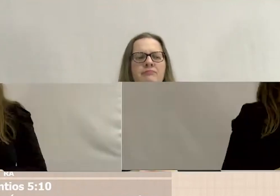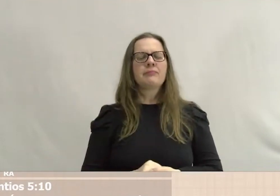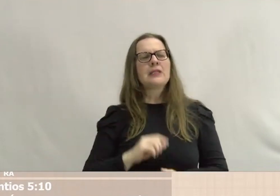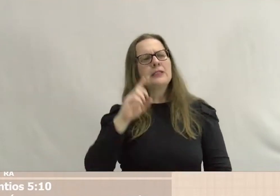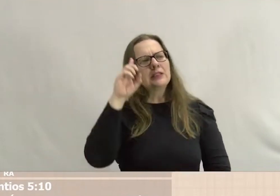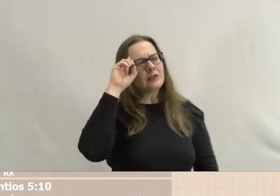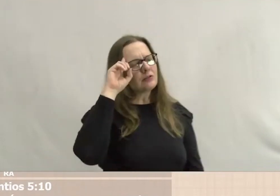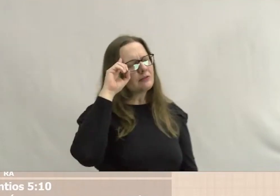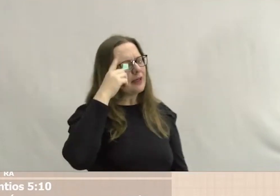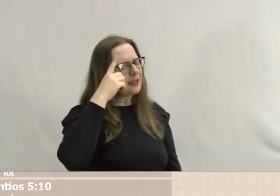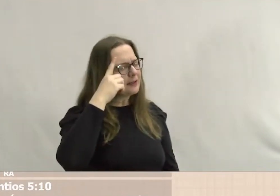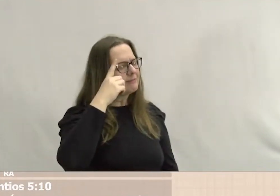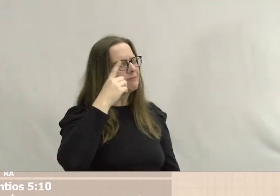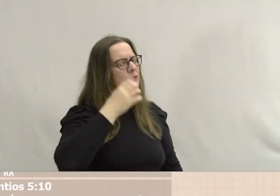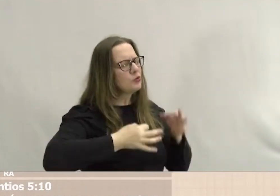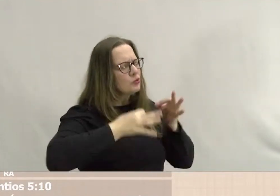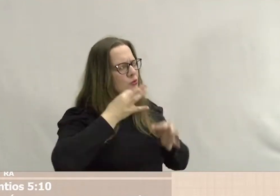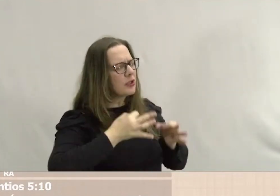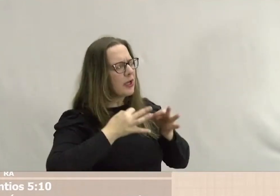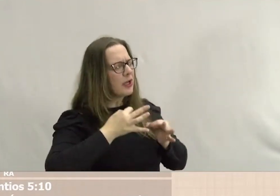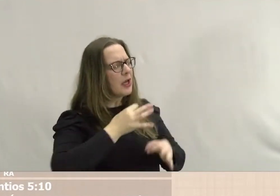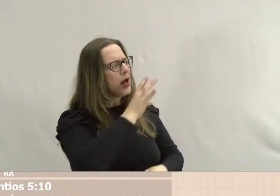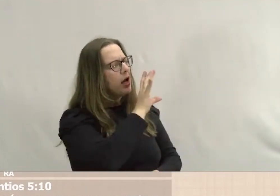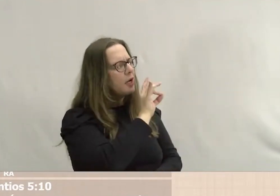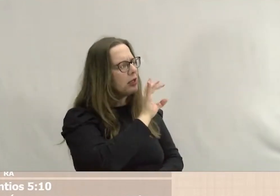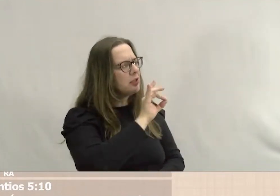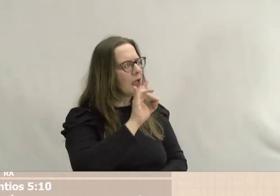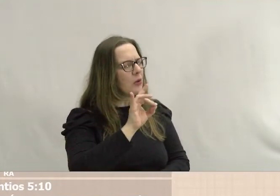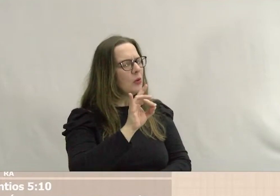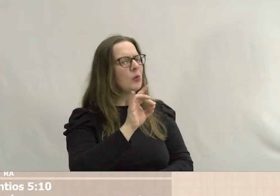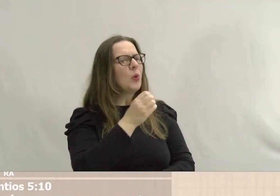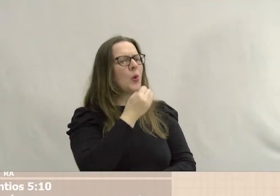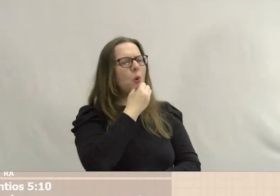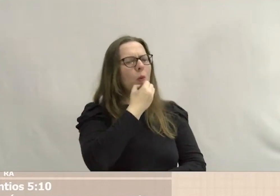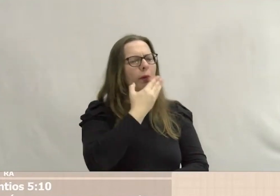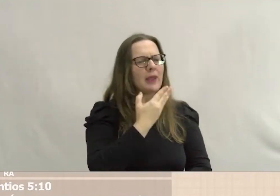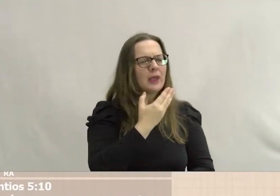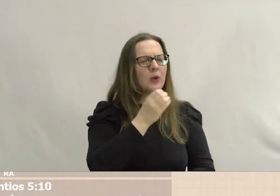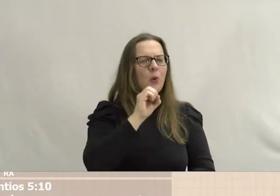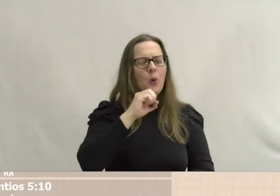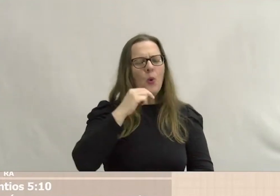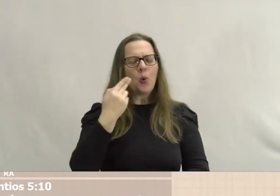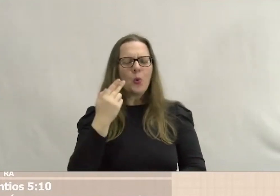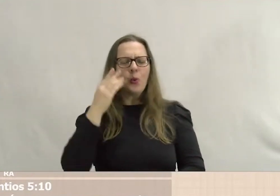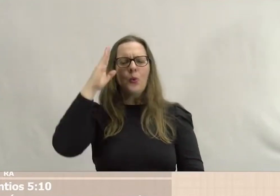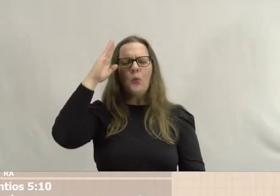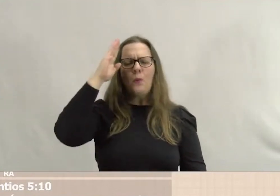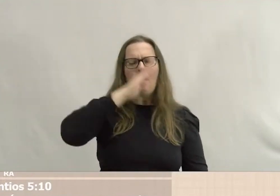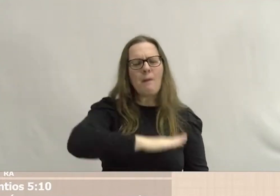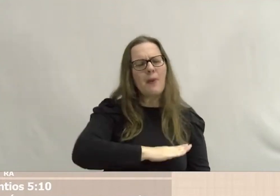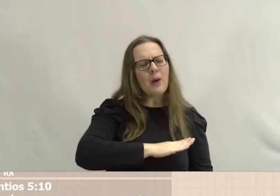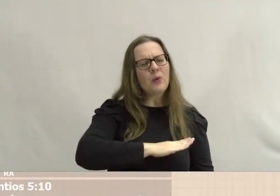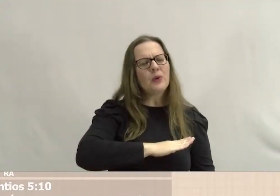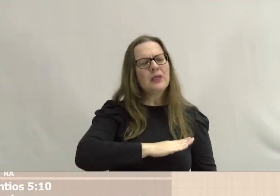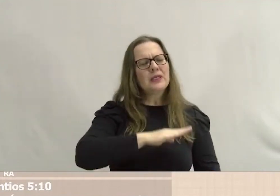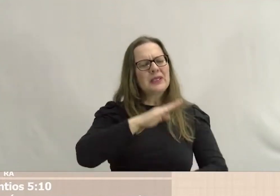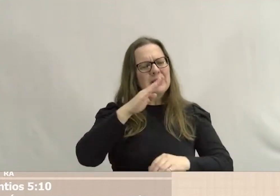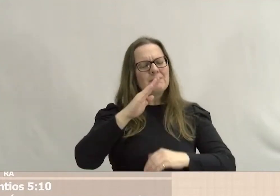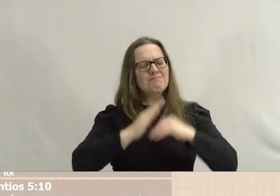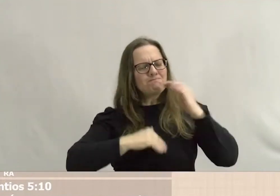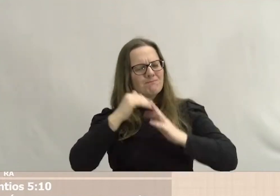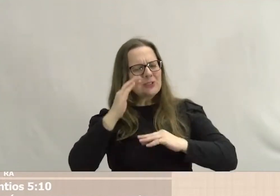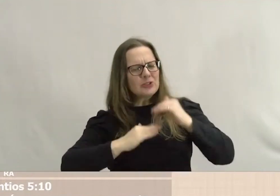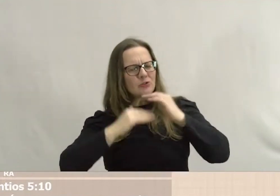segundo o bem ou o mal que tiver feito